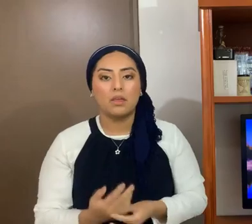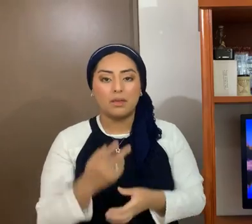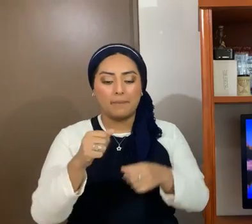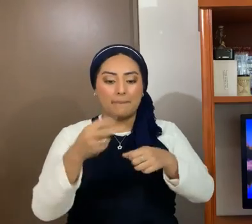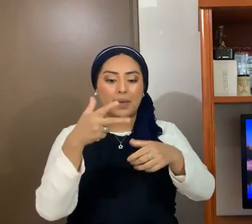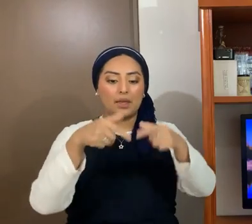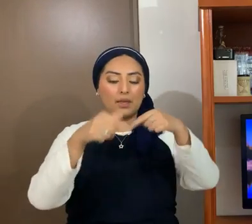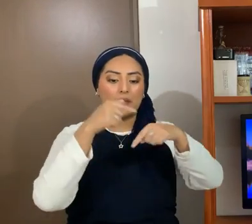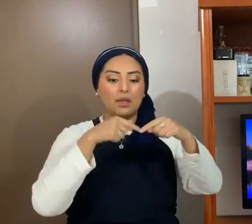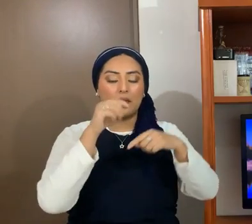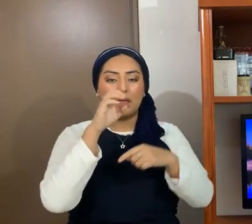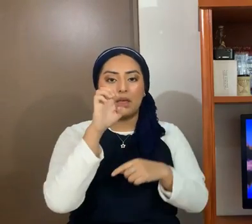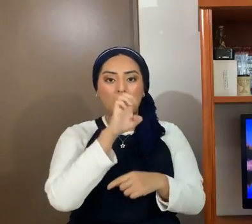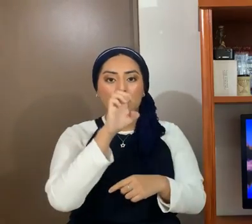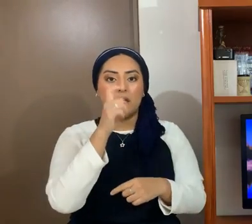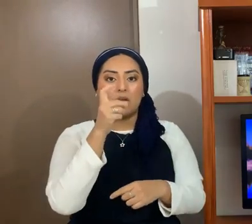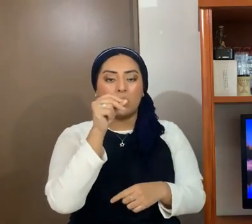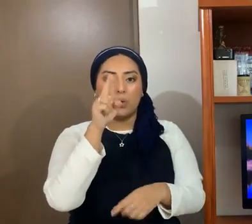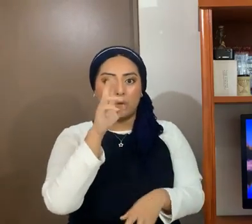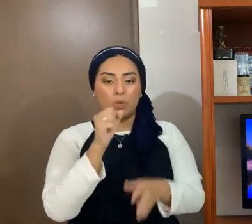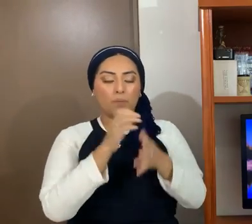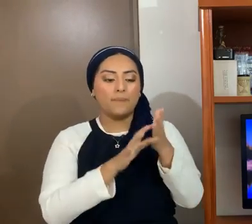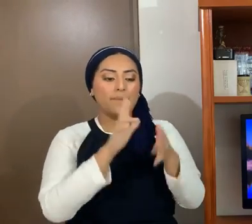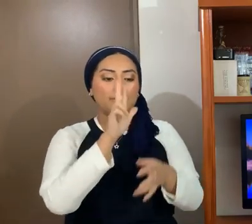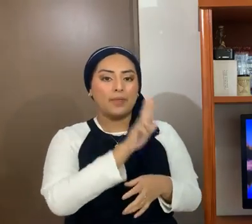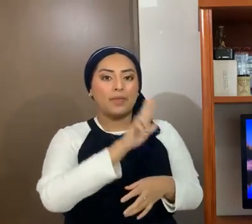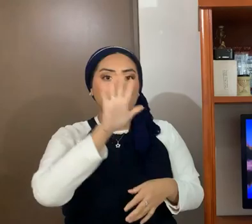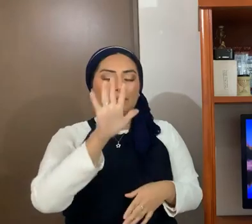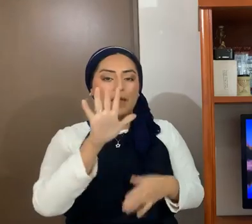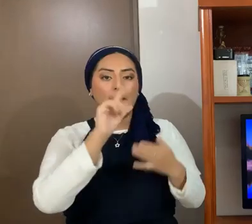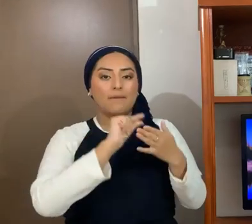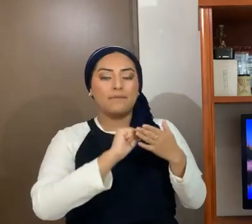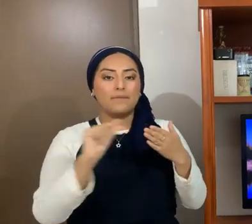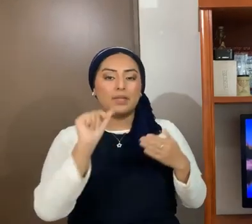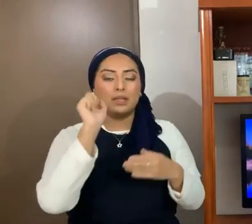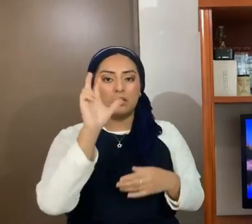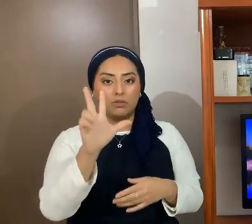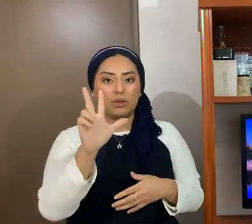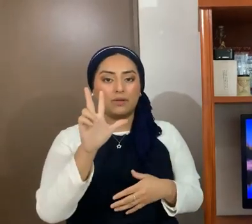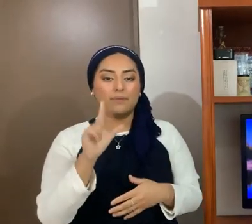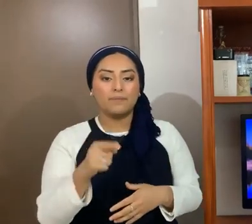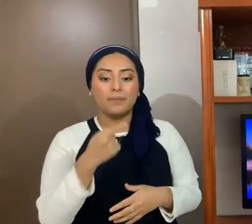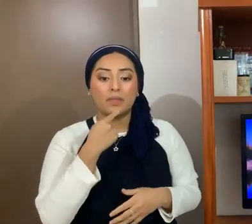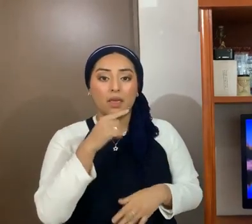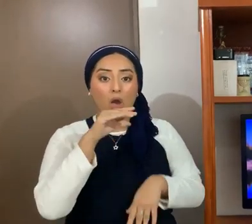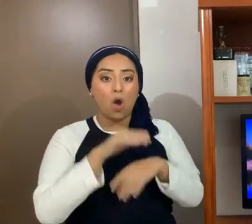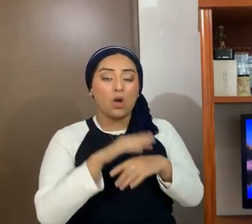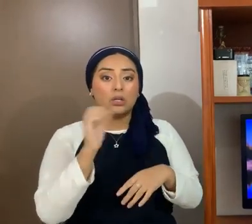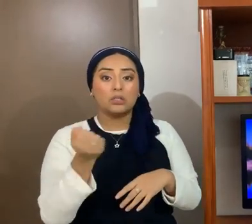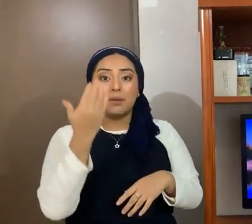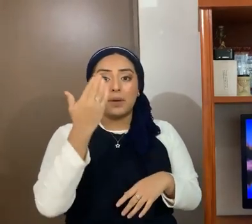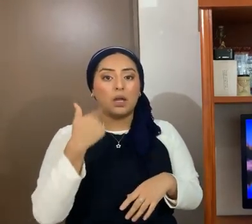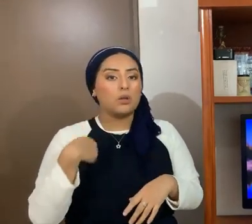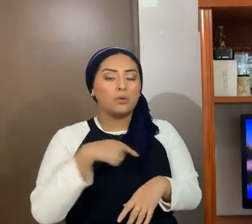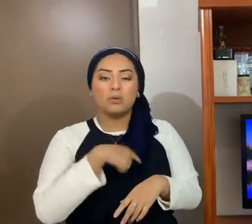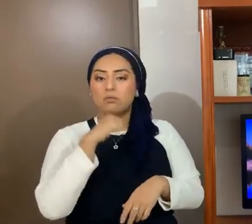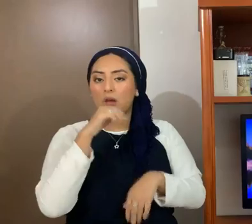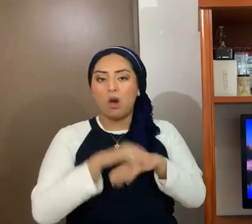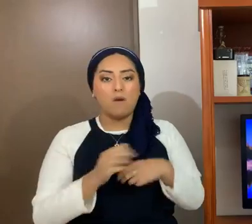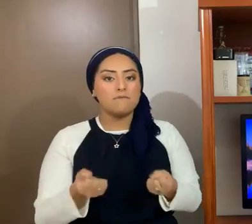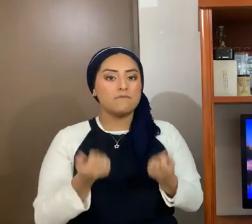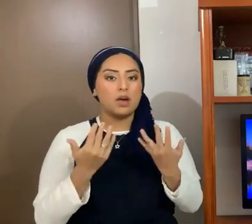a Éxodo 35 en el verso 3. Éxodo 35, 3. En Shabbat no encendemos fuego